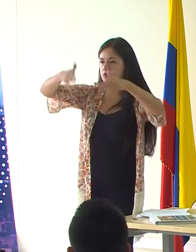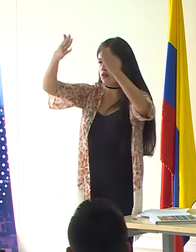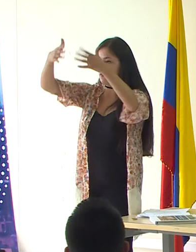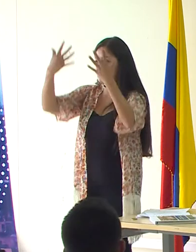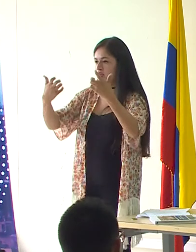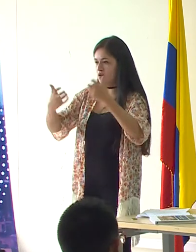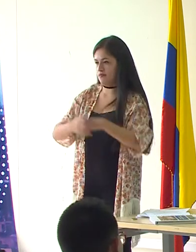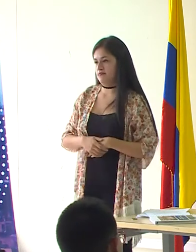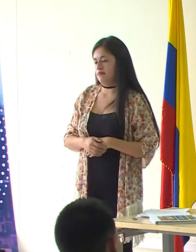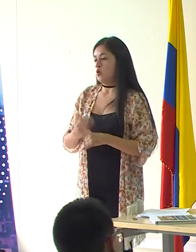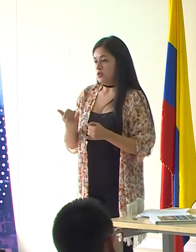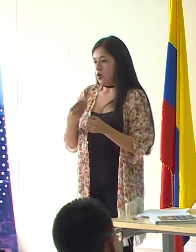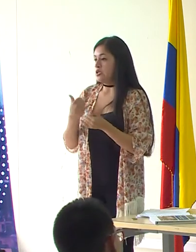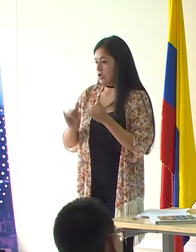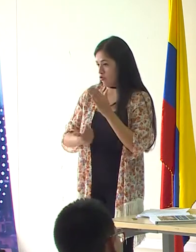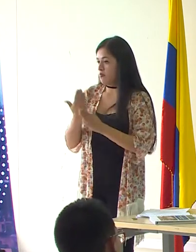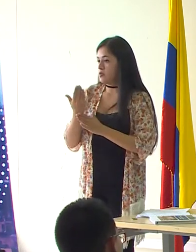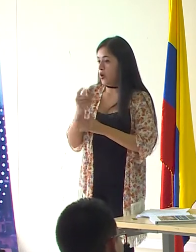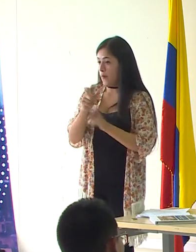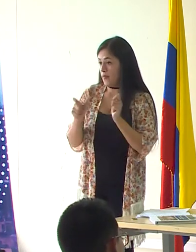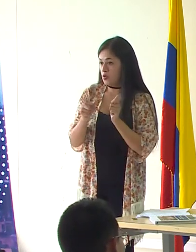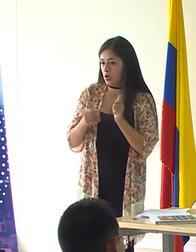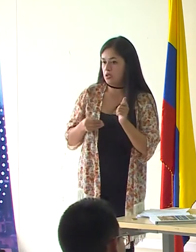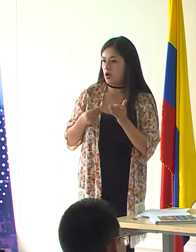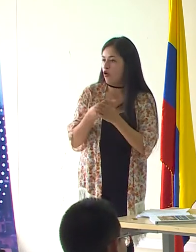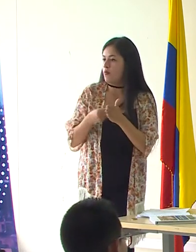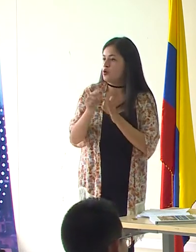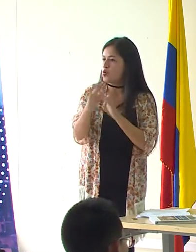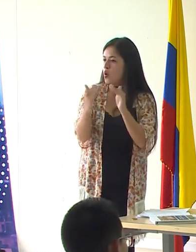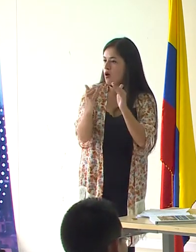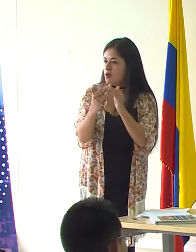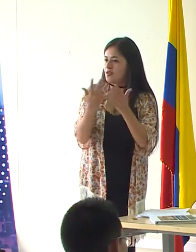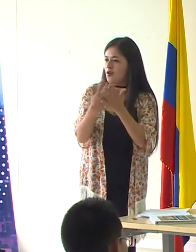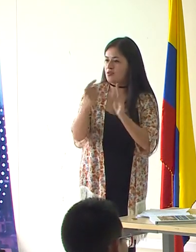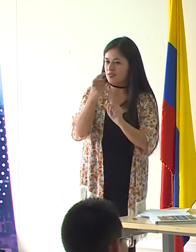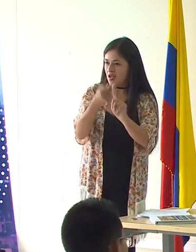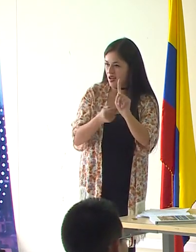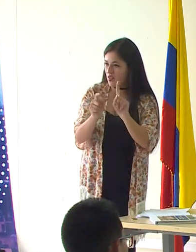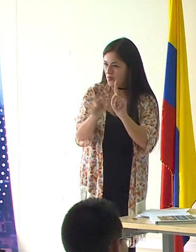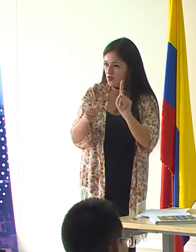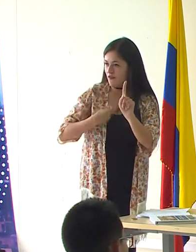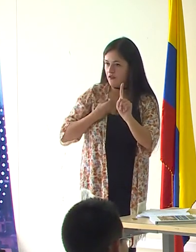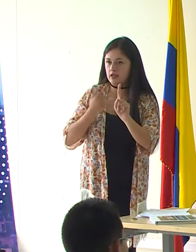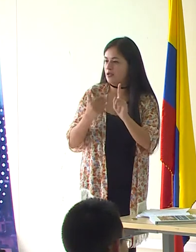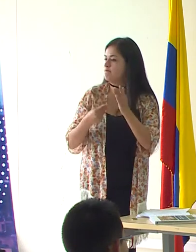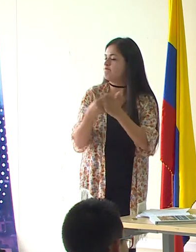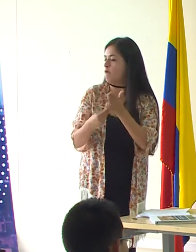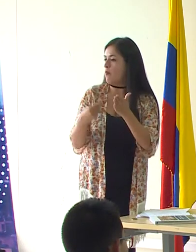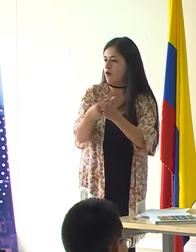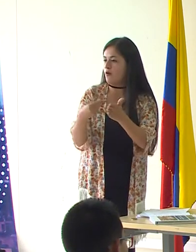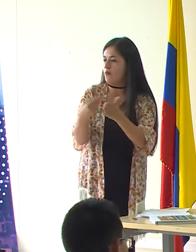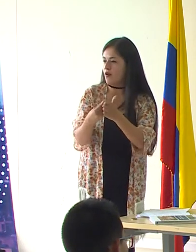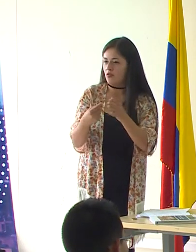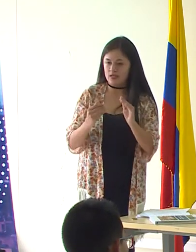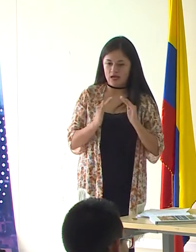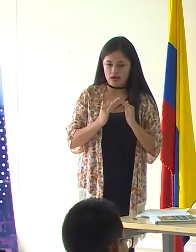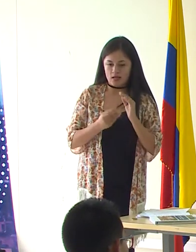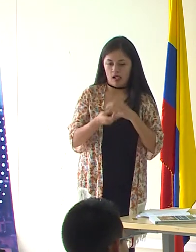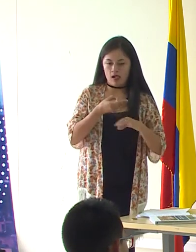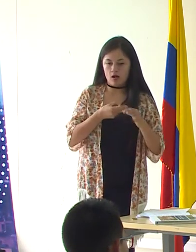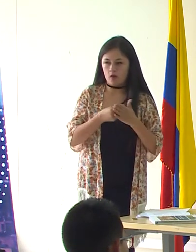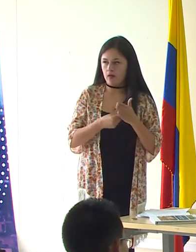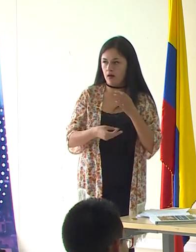lamentable lamentable los planes parciales porque son casi que cosas que ya están hechas por la empresa de renovación